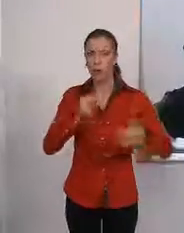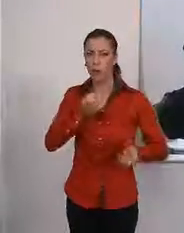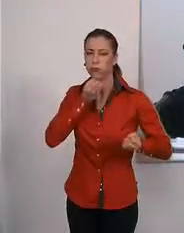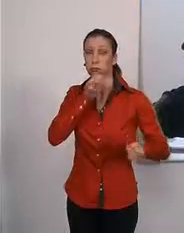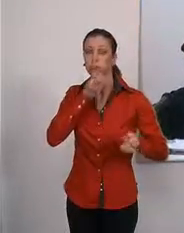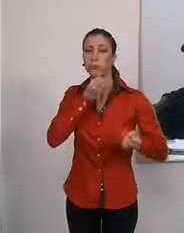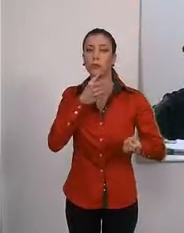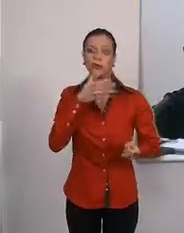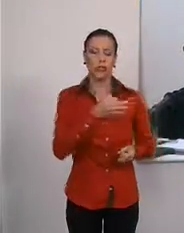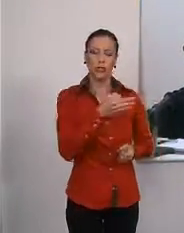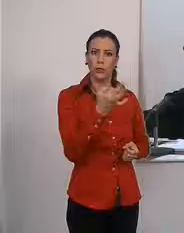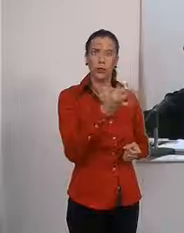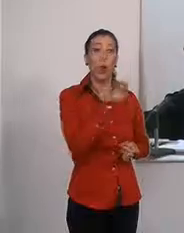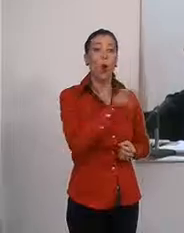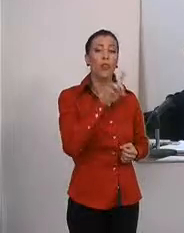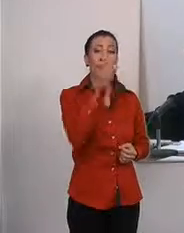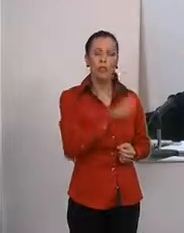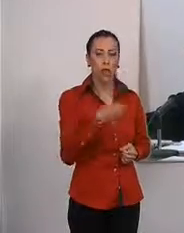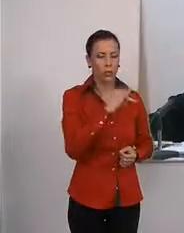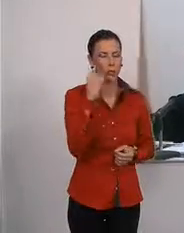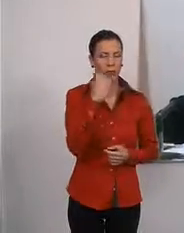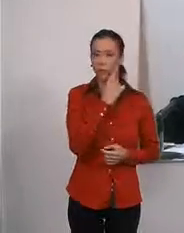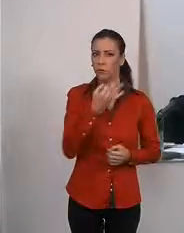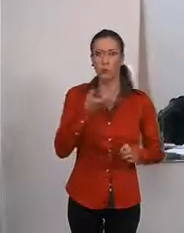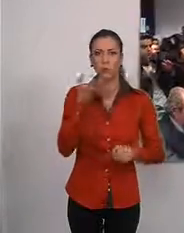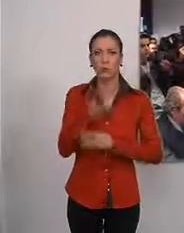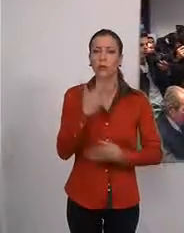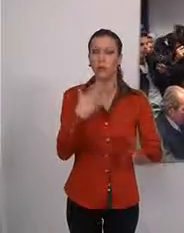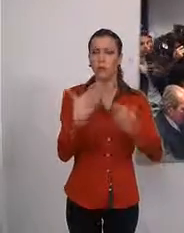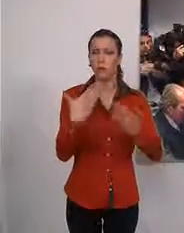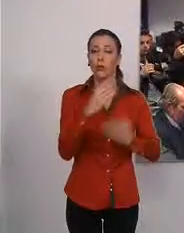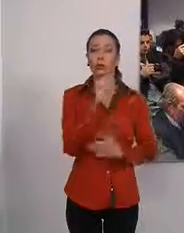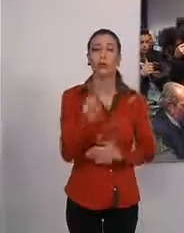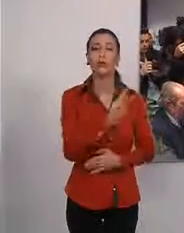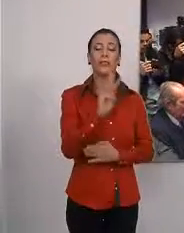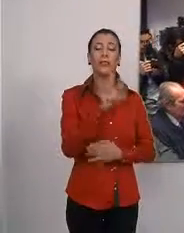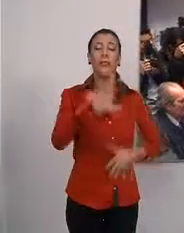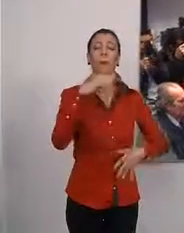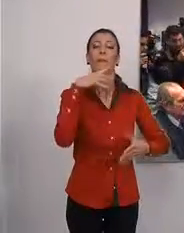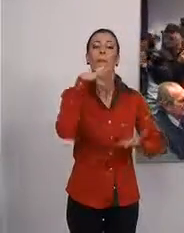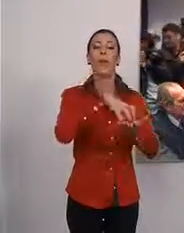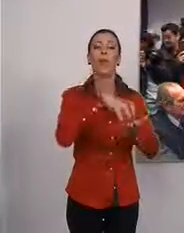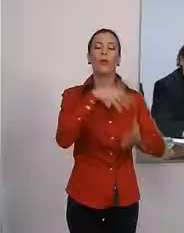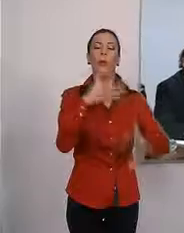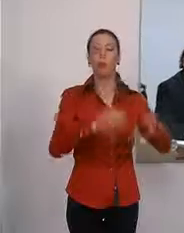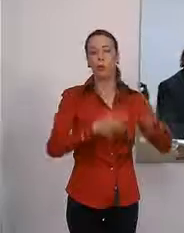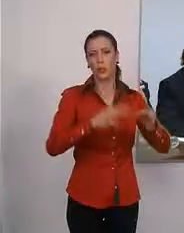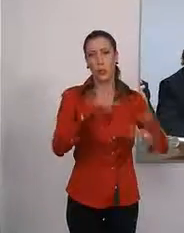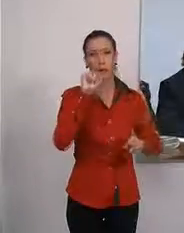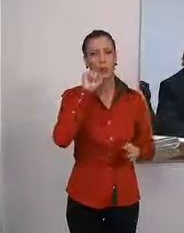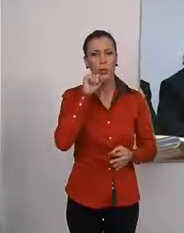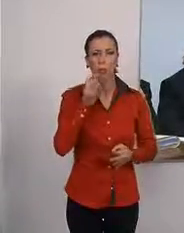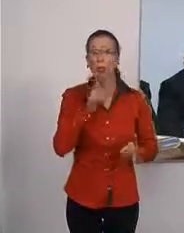por el que están imputados 11 personas en la sala de vistas número 3 del Palacio de Justicia de Motril, donde